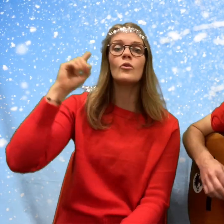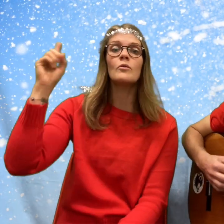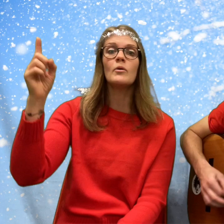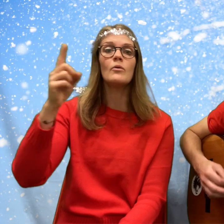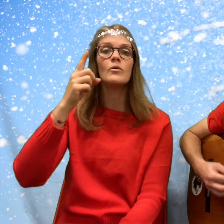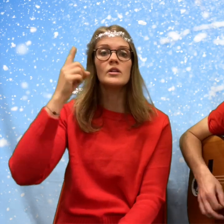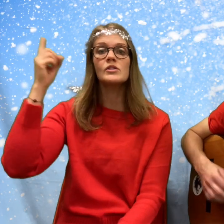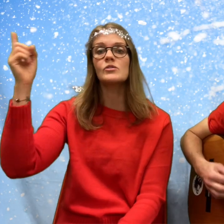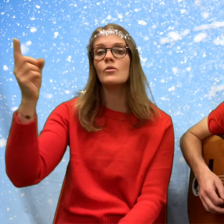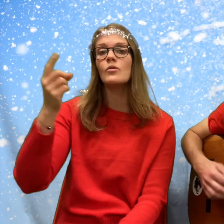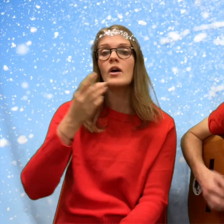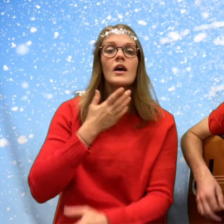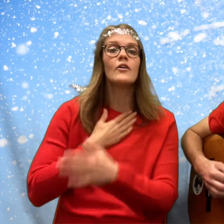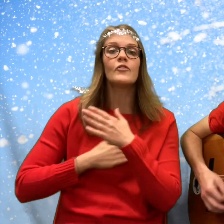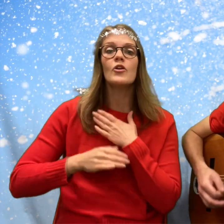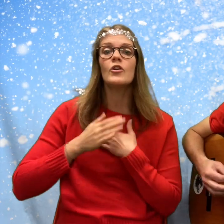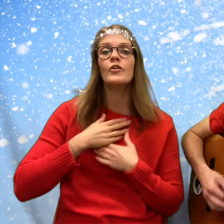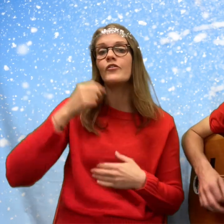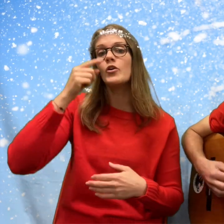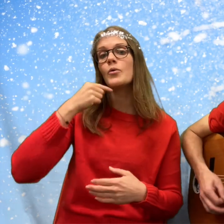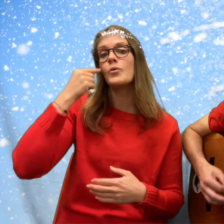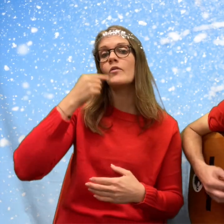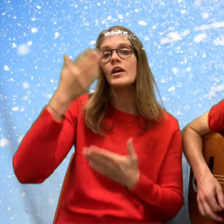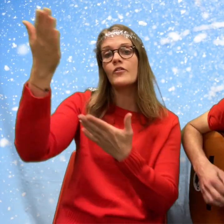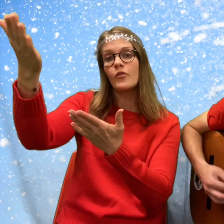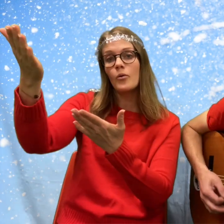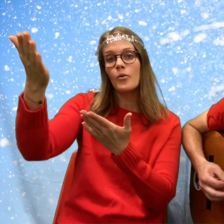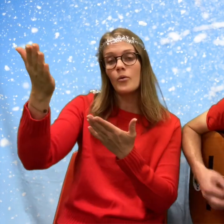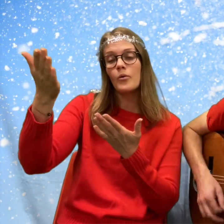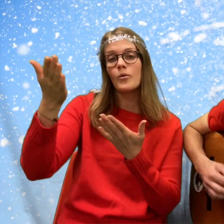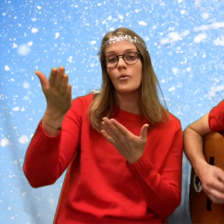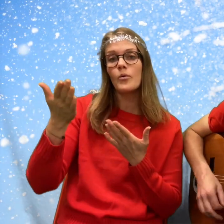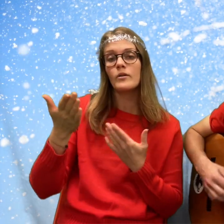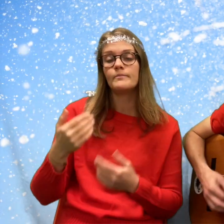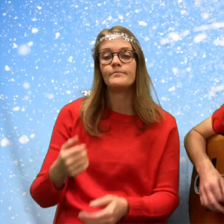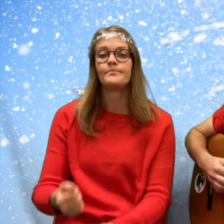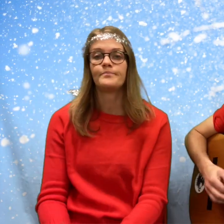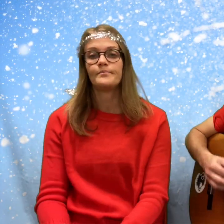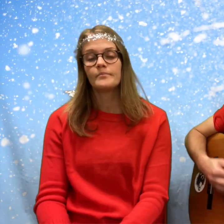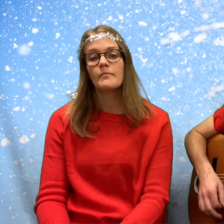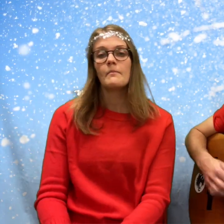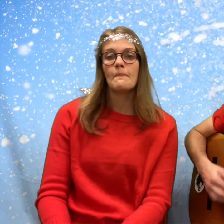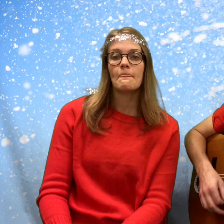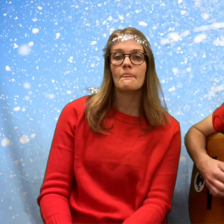gott om året så, en fröjde för julig få.